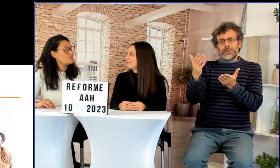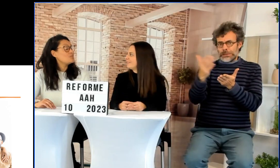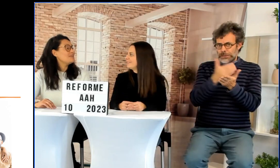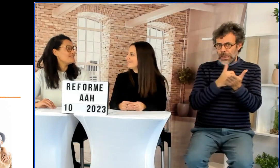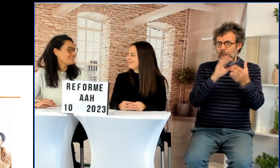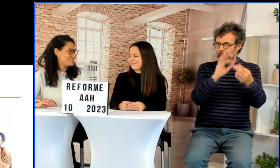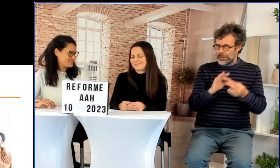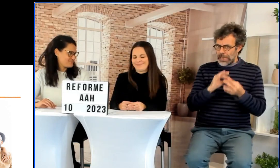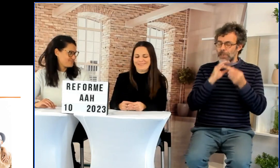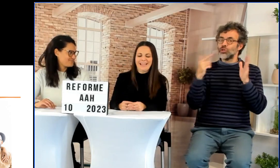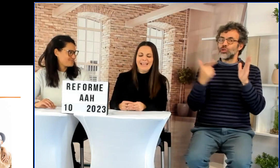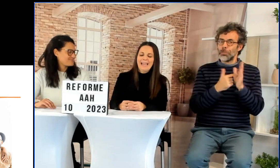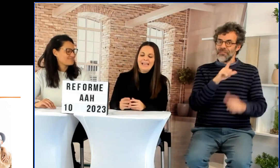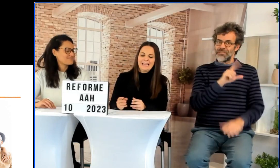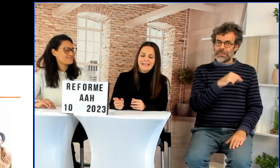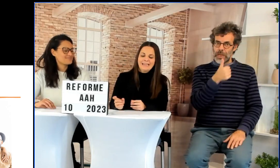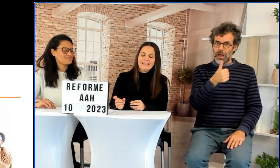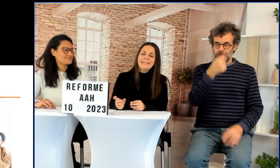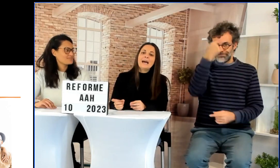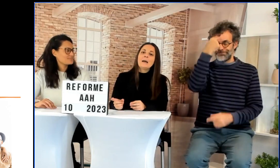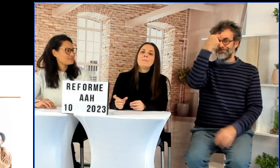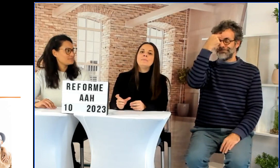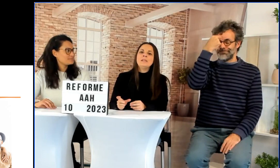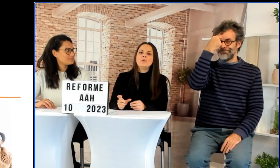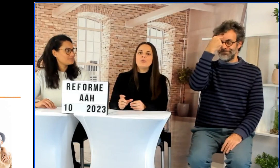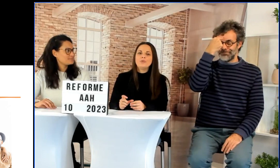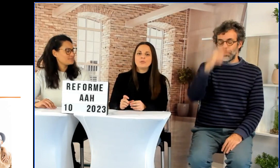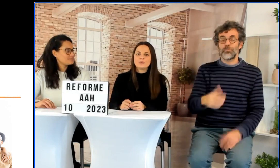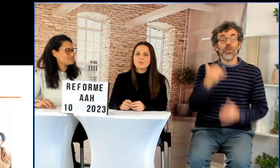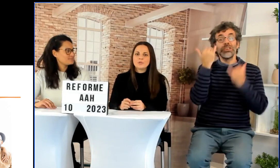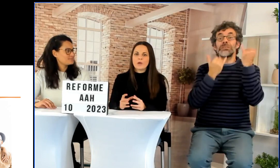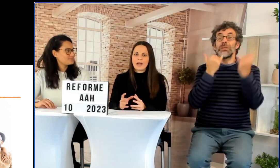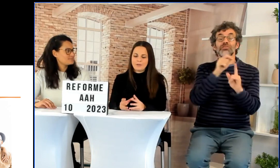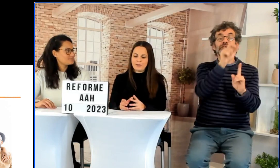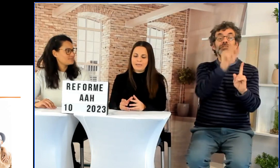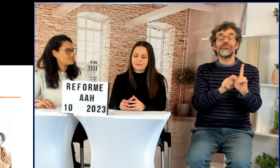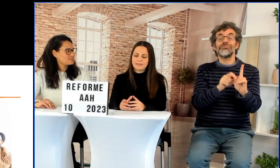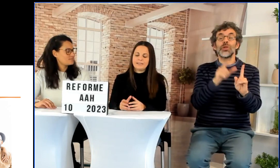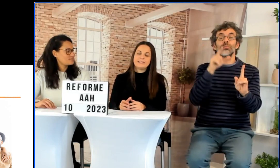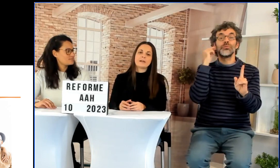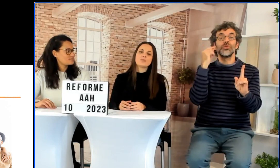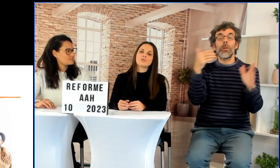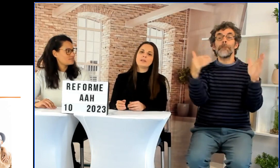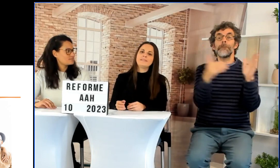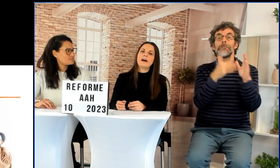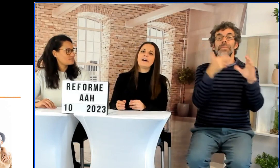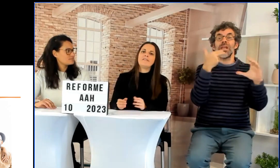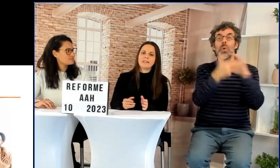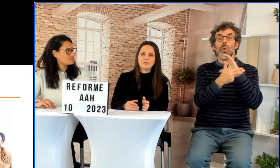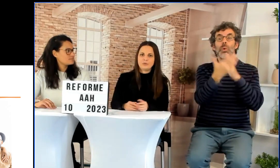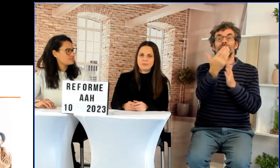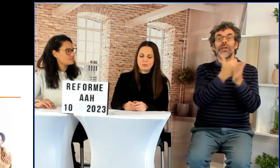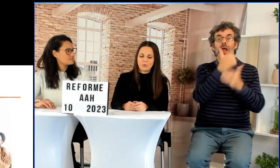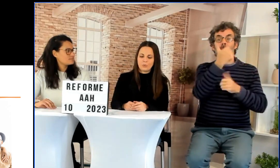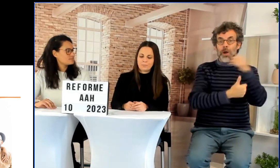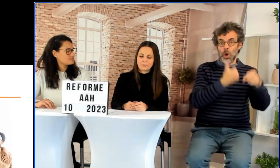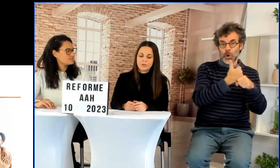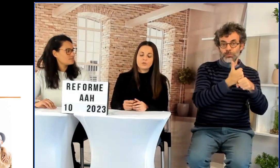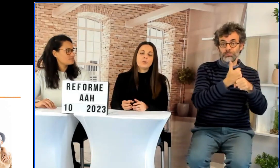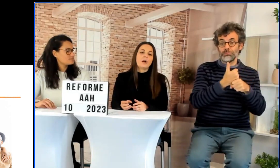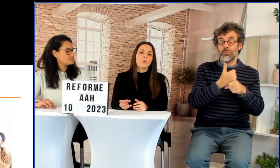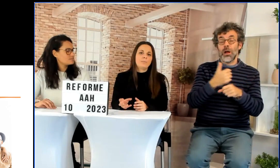de 2021. Il a 1 000 euros de ressources annuelles et sa conjointe a 22 000